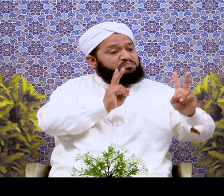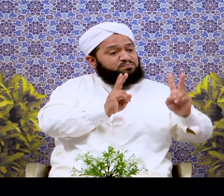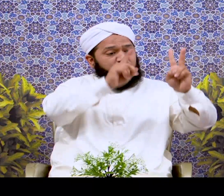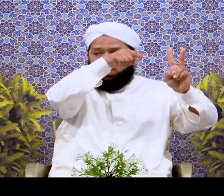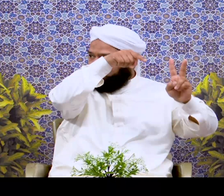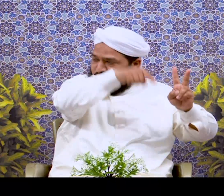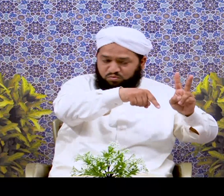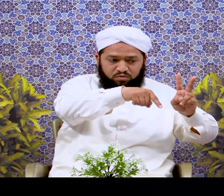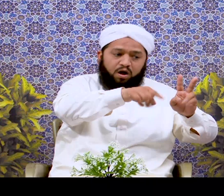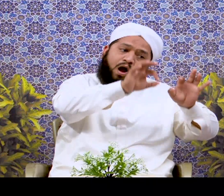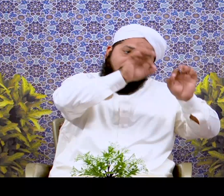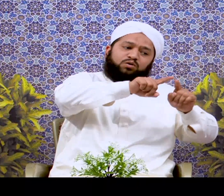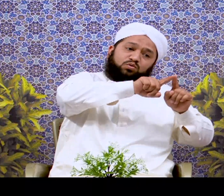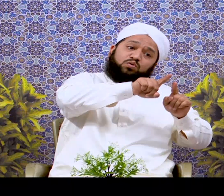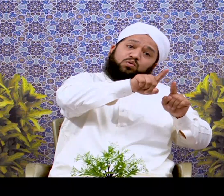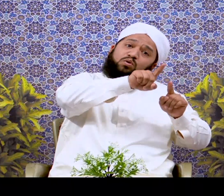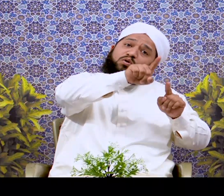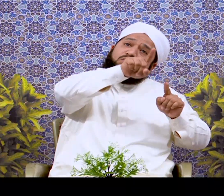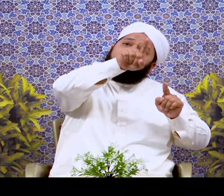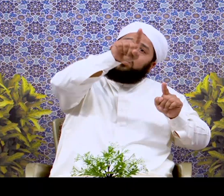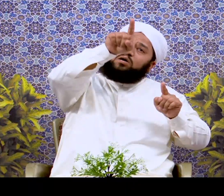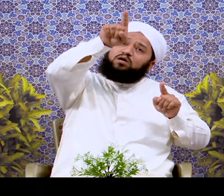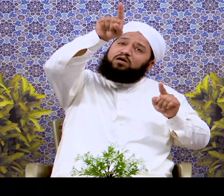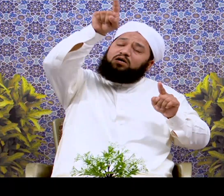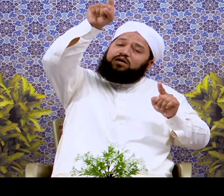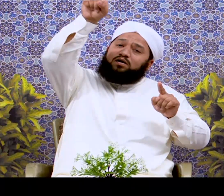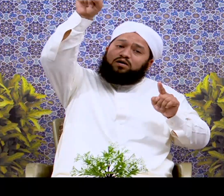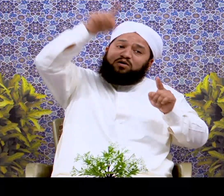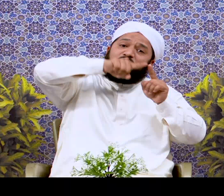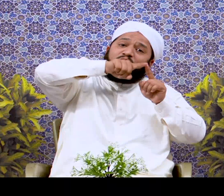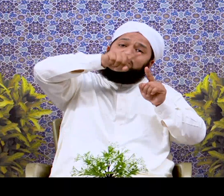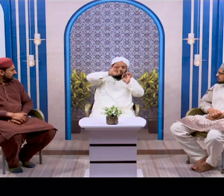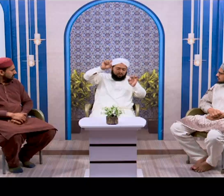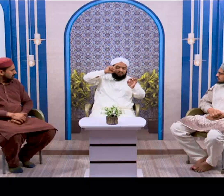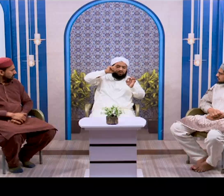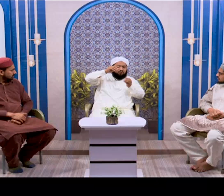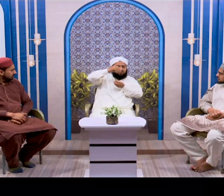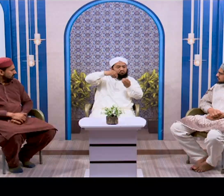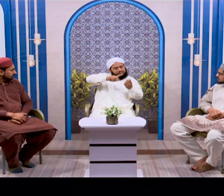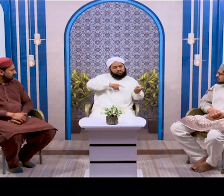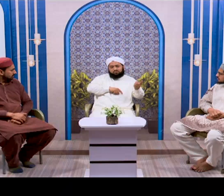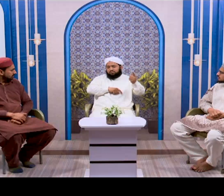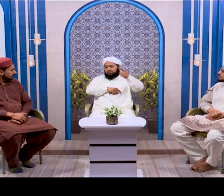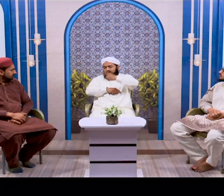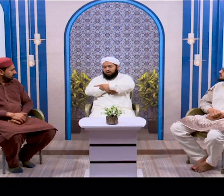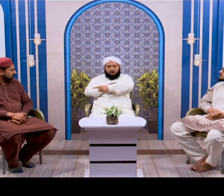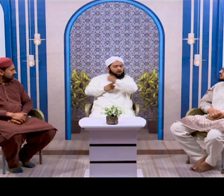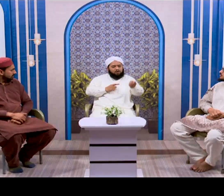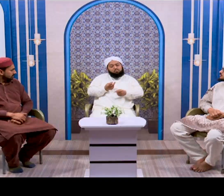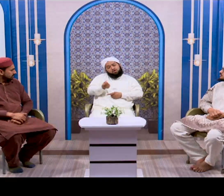پہنچے، پھر اسی رات صبح ہونے سے پہلے پہلے مسجد اقصیٰ سے واپس مکہ مکرمہ بھی پہنچ گئے۔ بس اتنا سننا